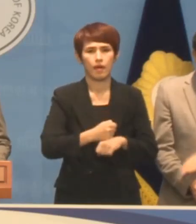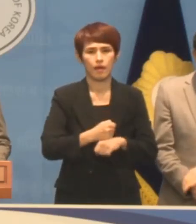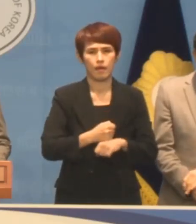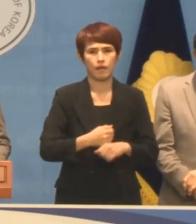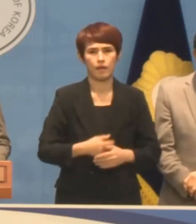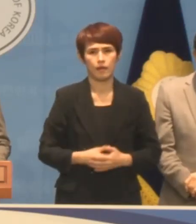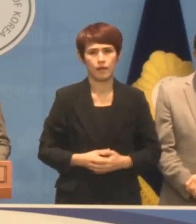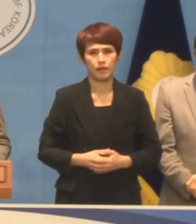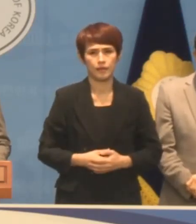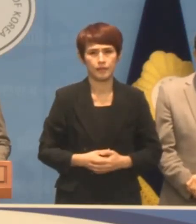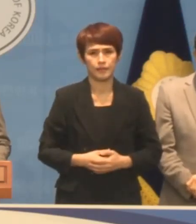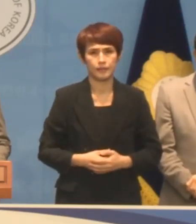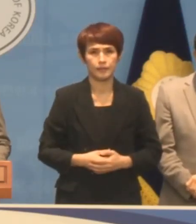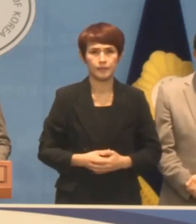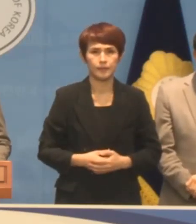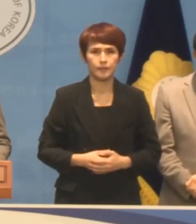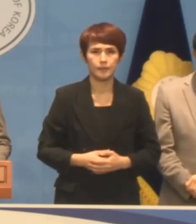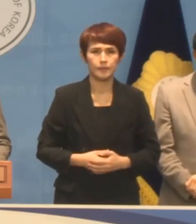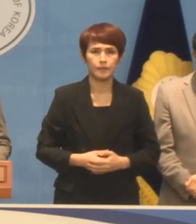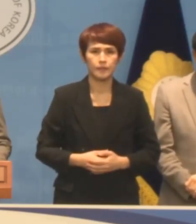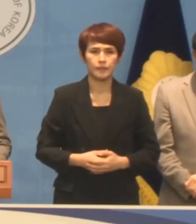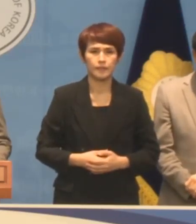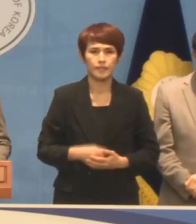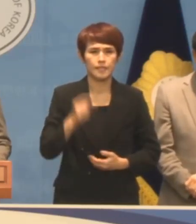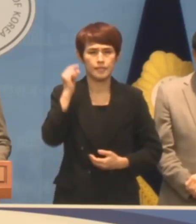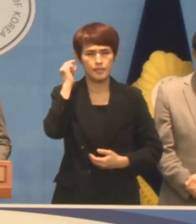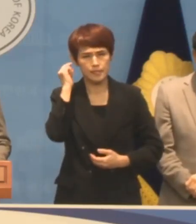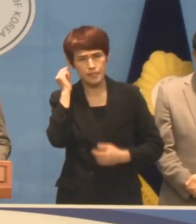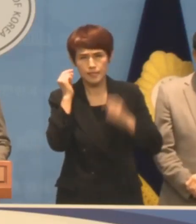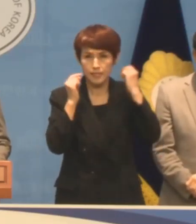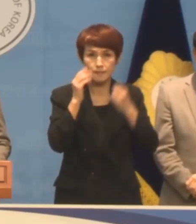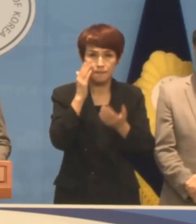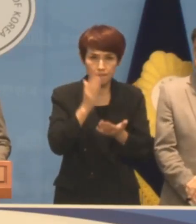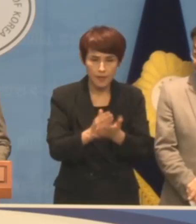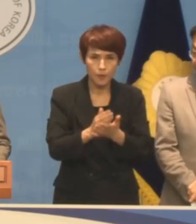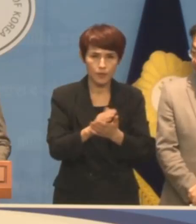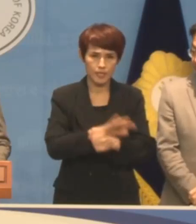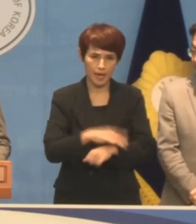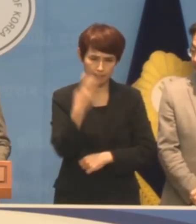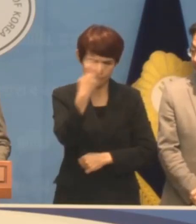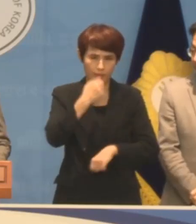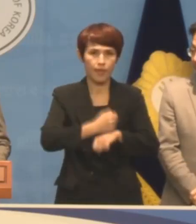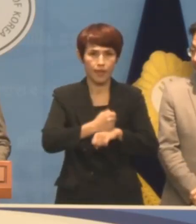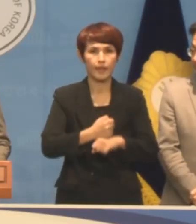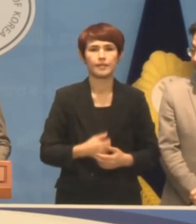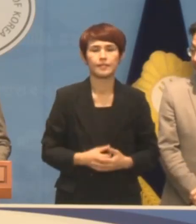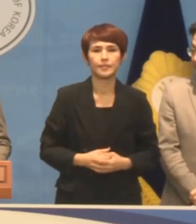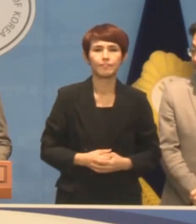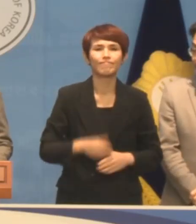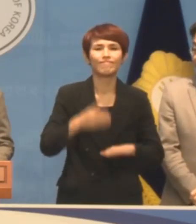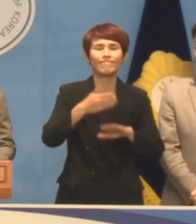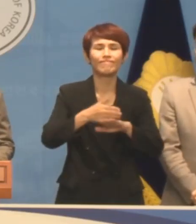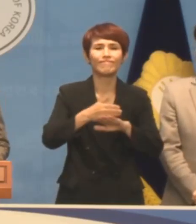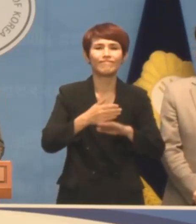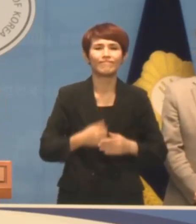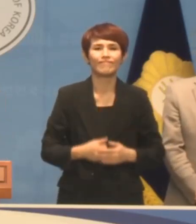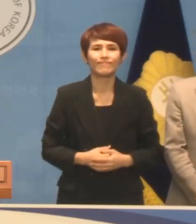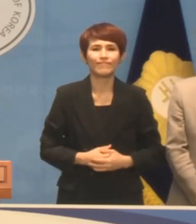관점에 두고 지켜보겠습니다. 치우침 없이 꼼꼼하게 살펴보고 진행하겠습니다. 감사합니다.